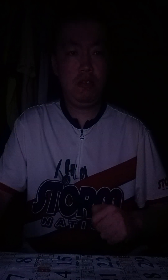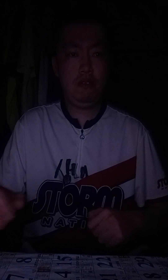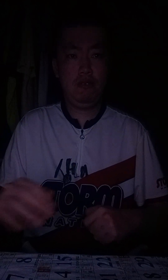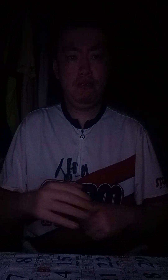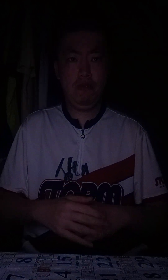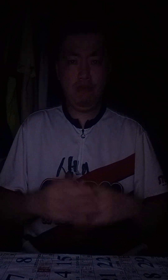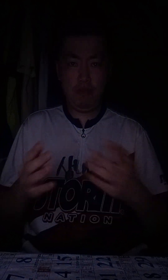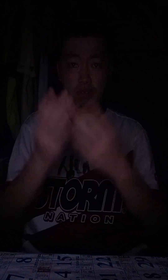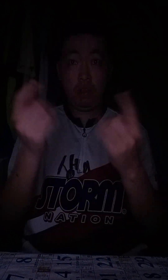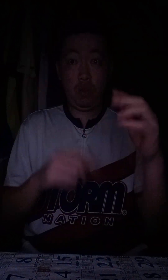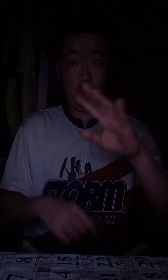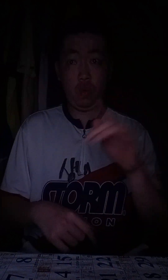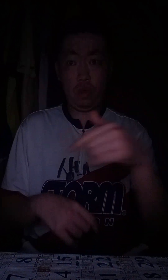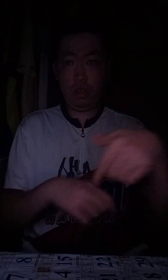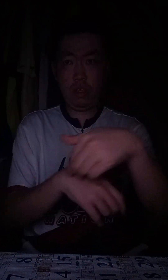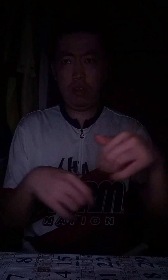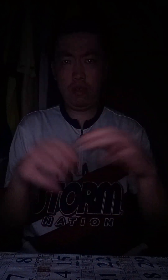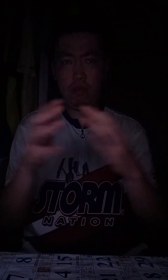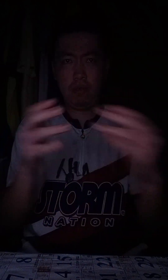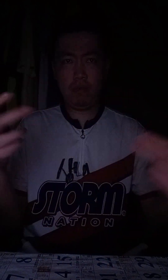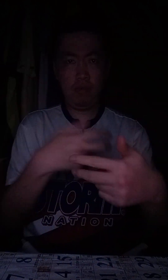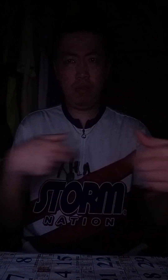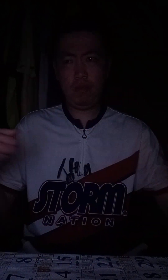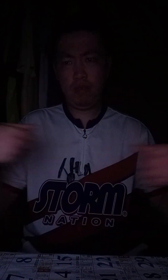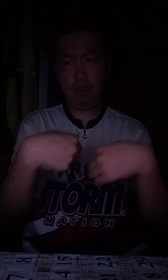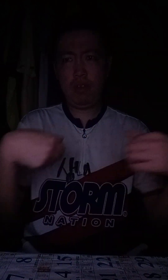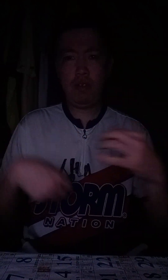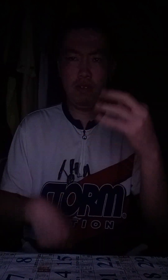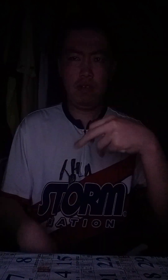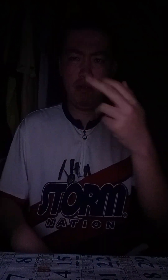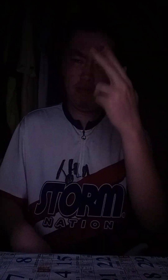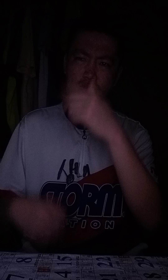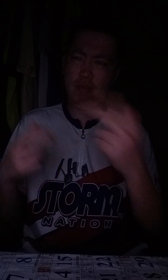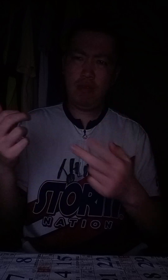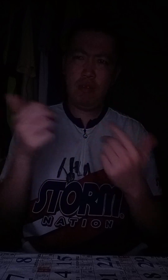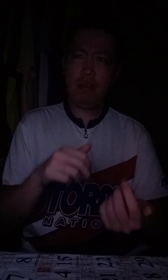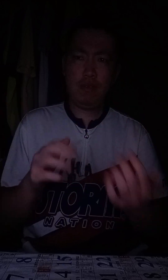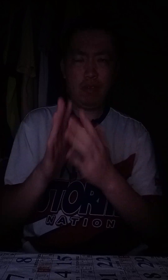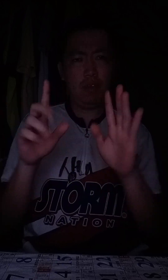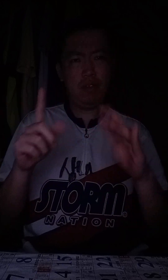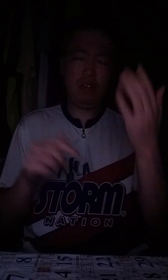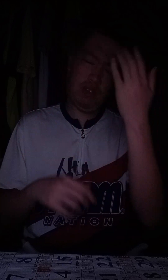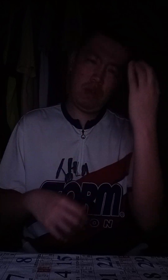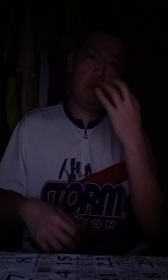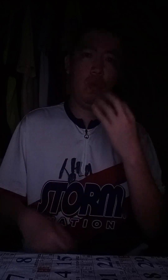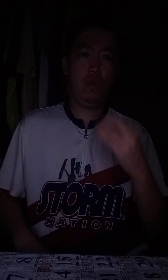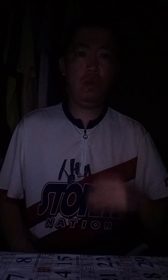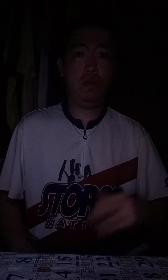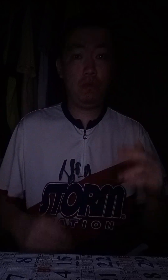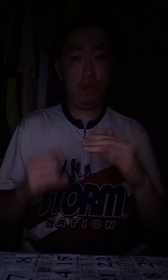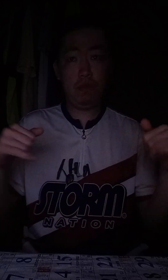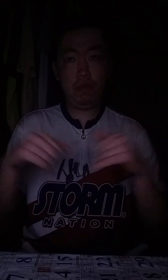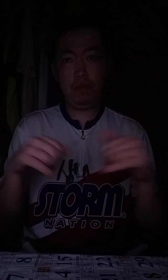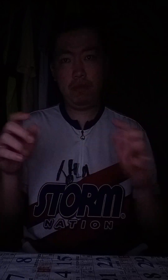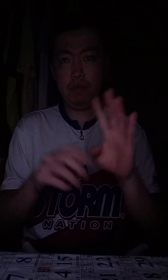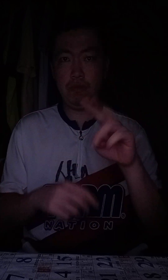지난 5일 역주행 택시가 시내버스를 들이받아 2명이 숨지고 7명이 다쳤습니다. 네, 이 사고 사흘 전 오중